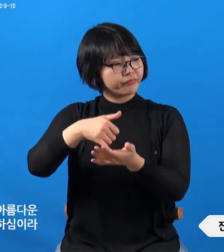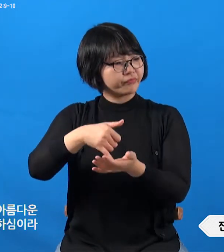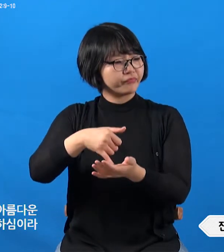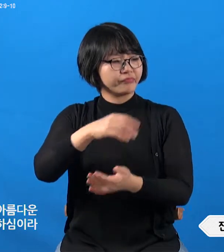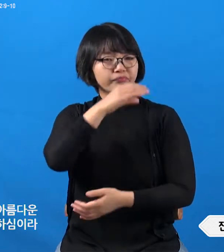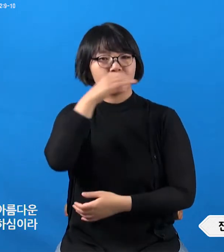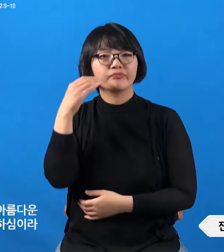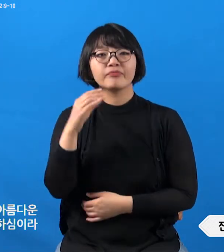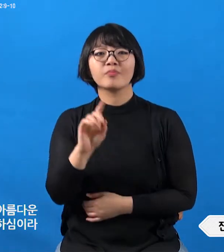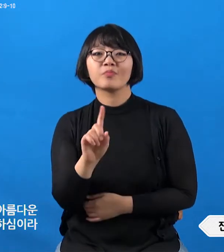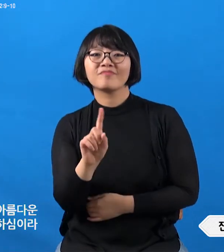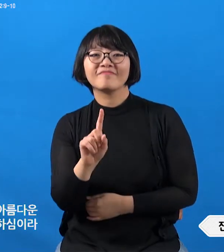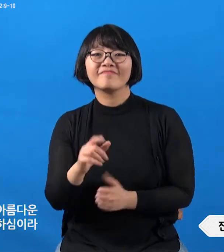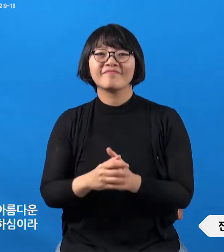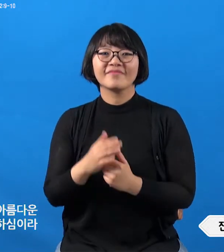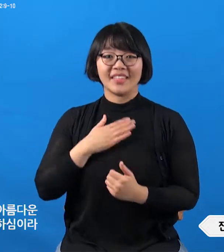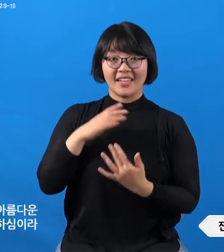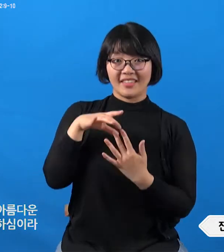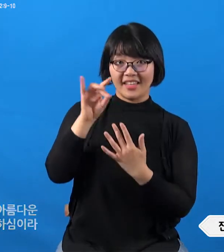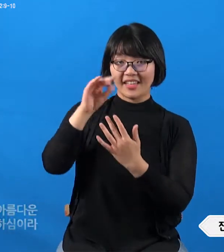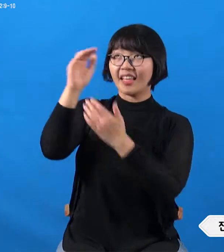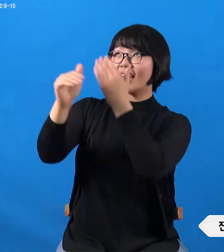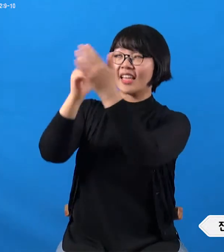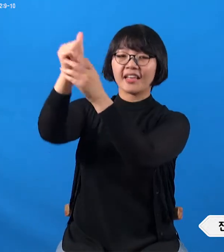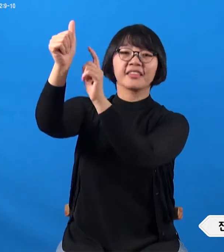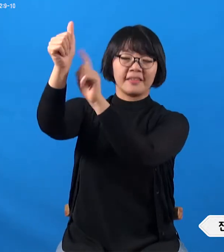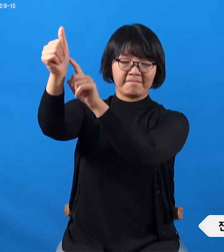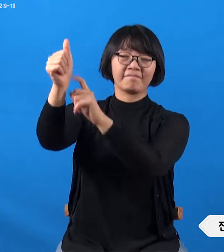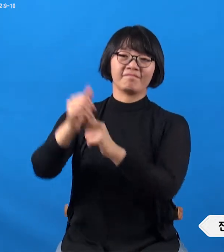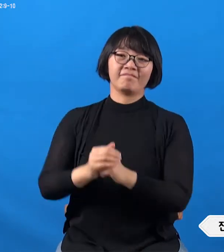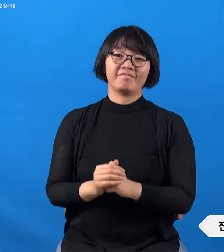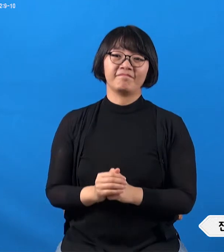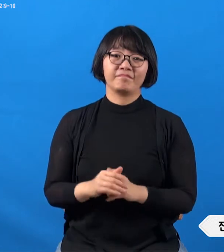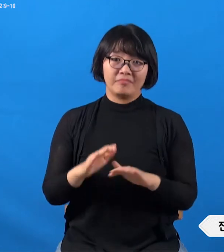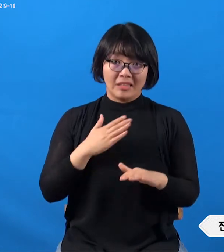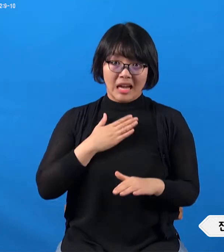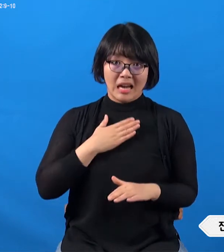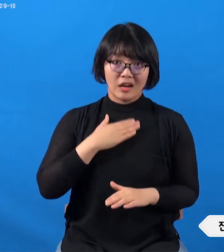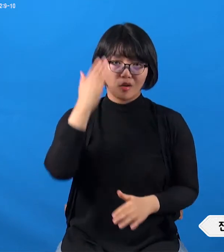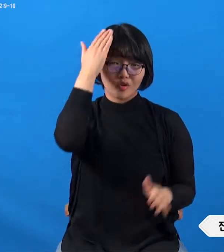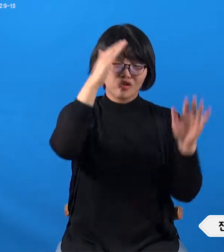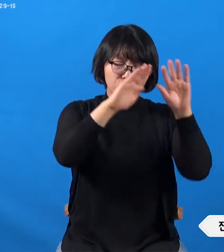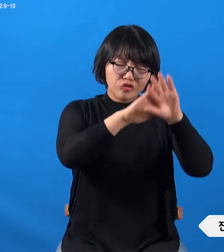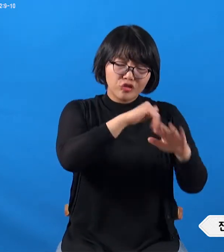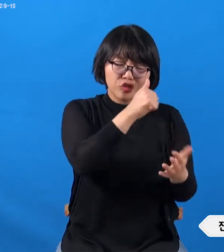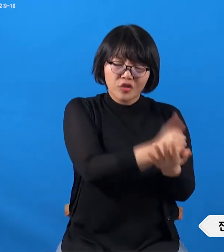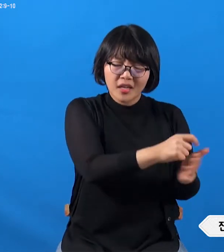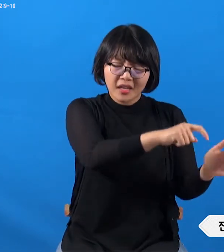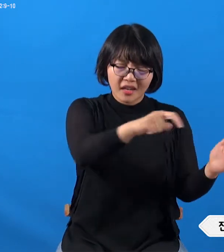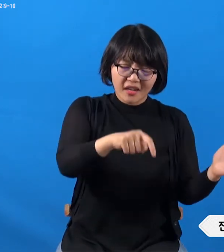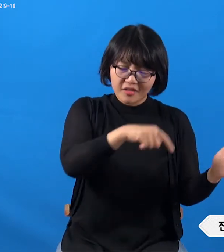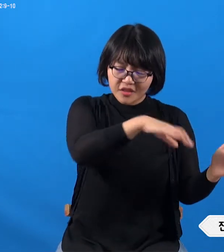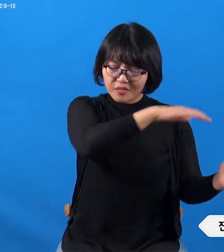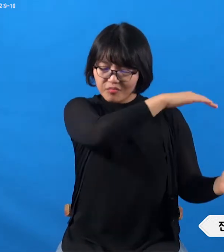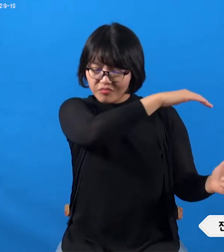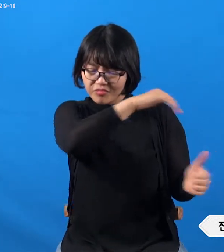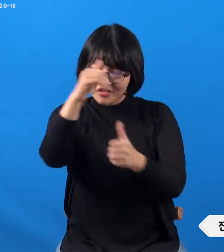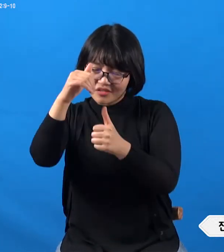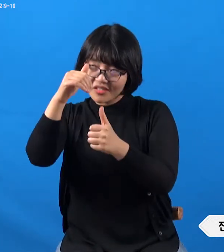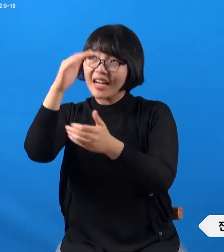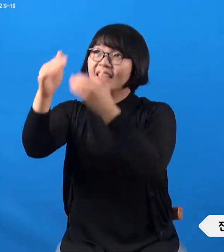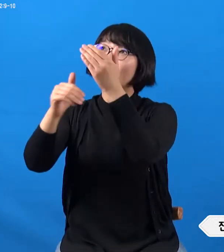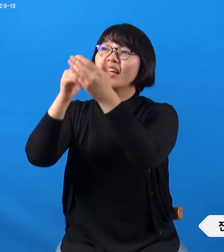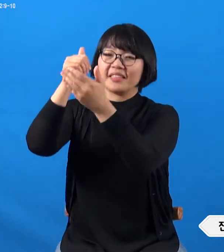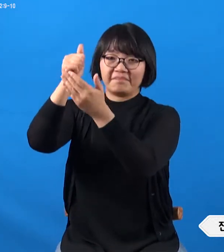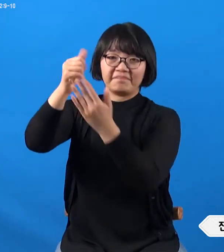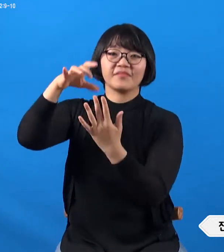바로 우리를 선택하신 하나님의 선택이 아닙니까? 어두운 데서 불러내신 하나님의